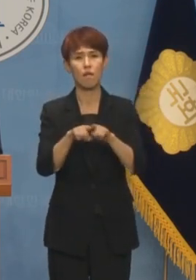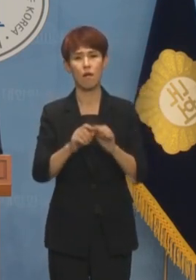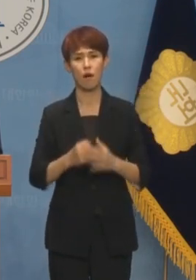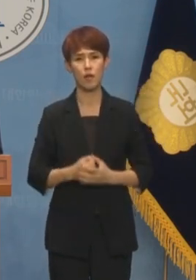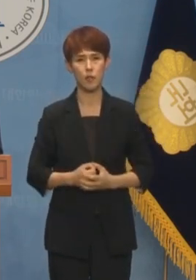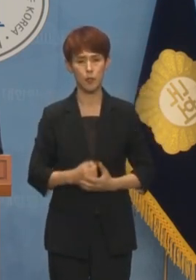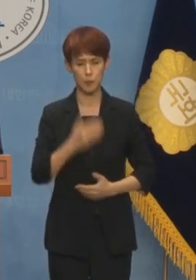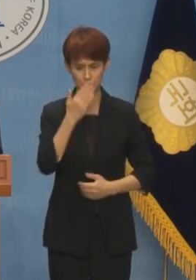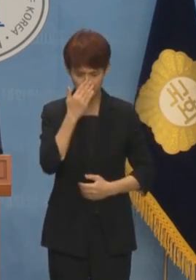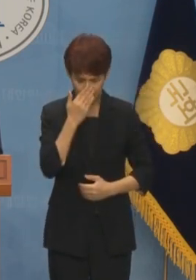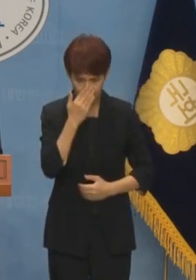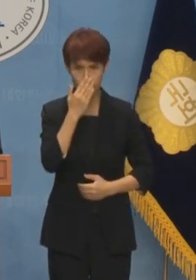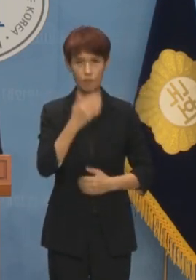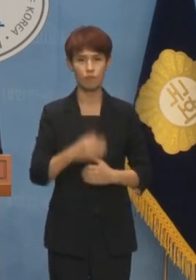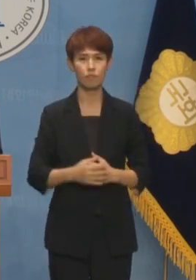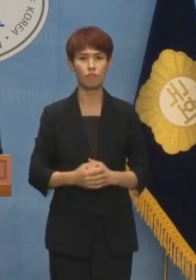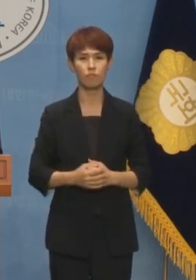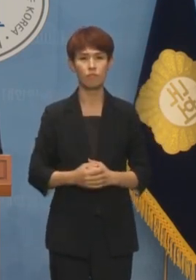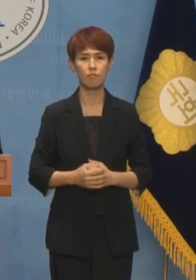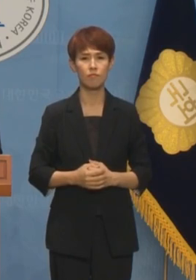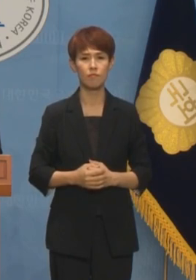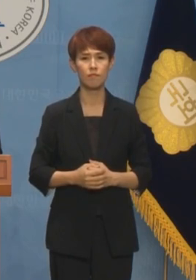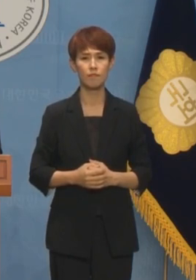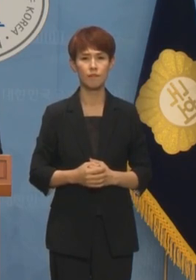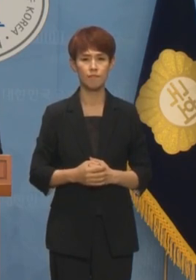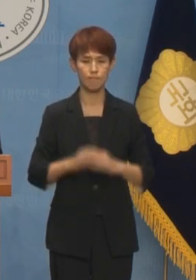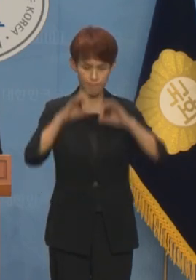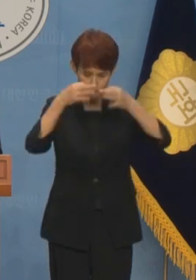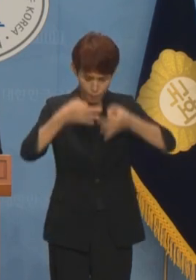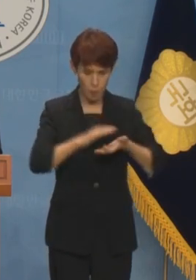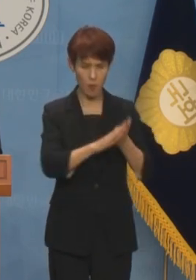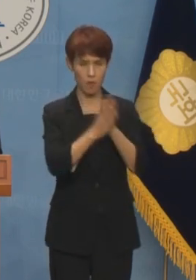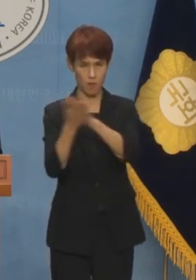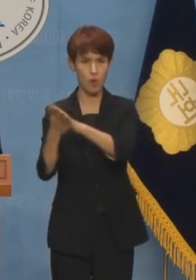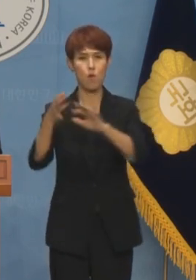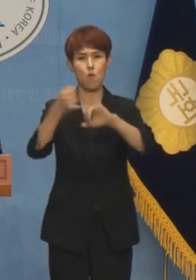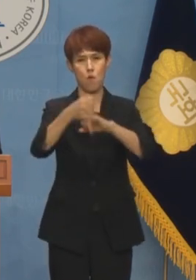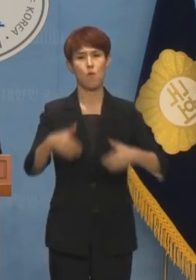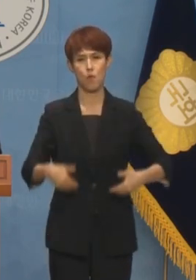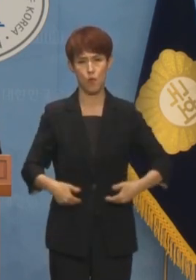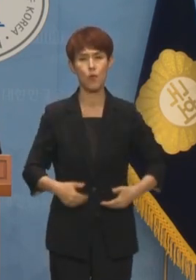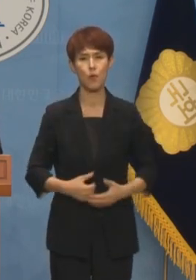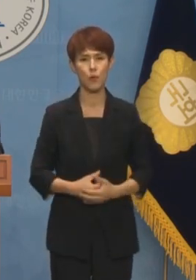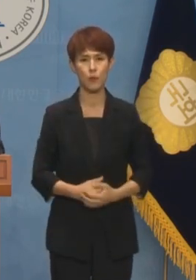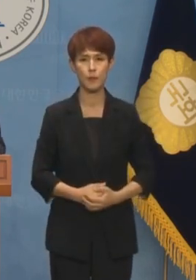근신자괴하며 파천황의 자기 변화를 이뤄내야 합니다.